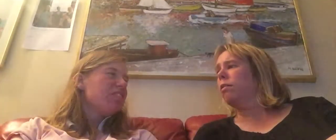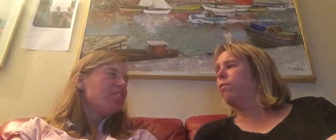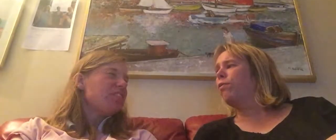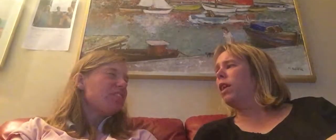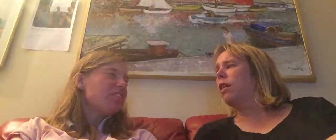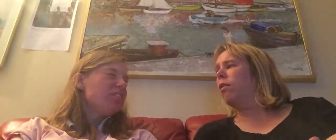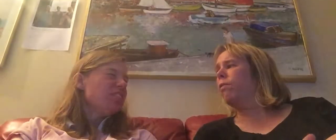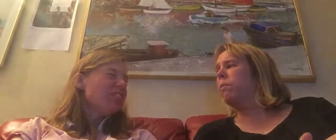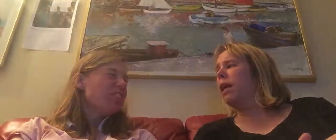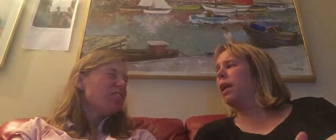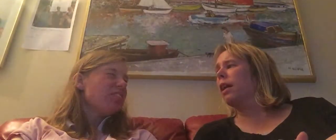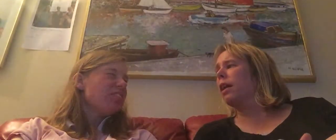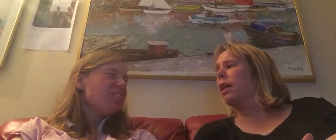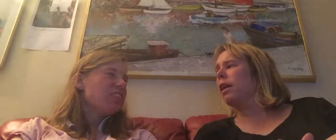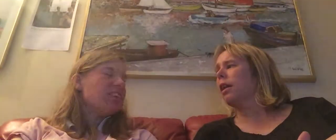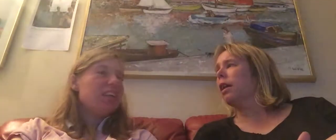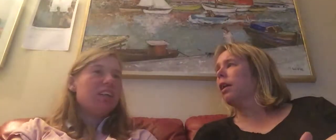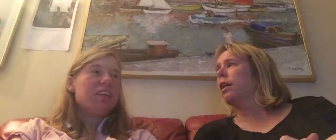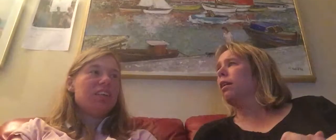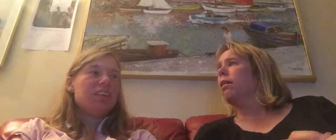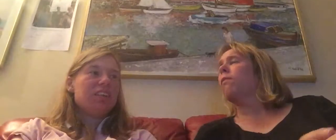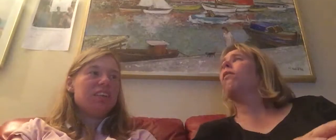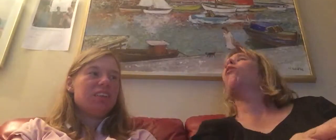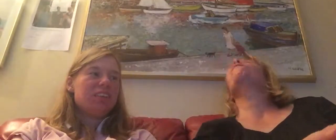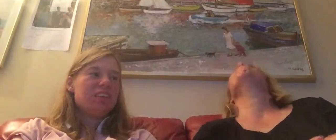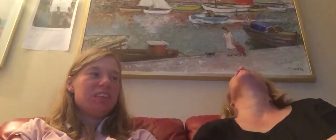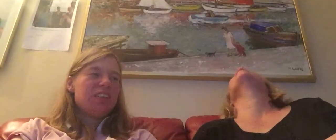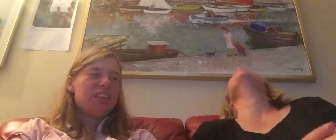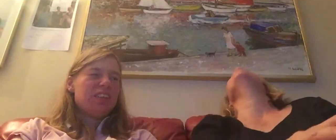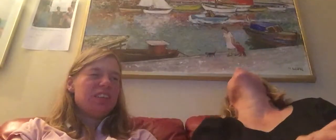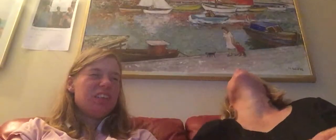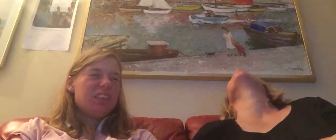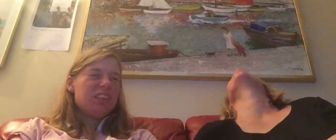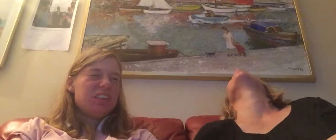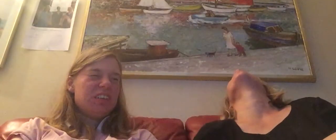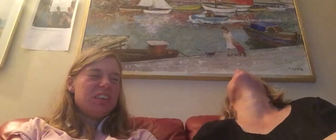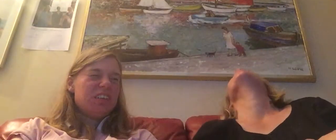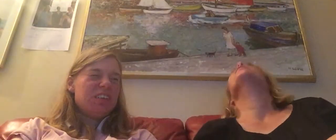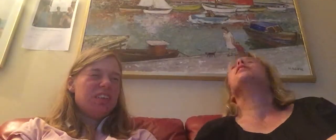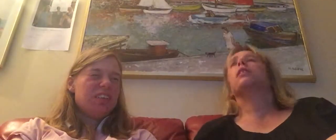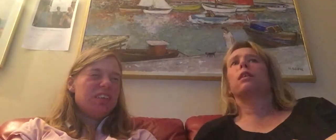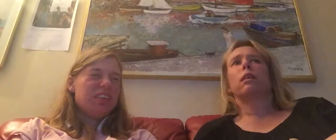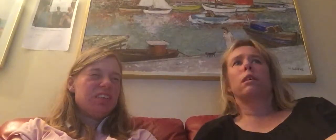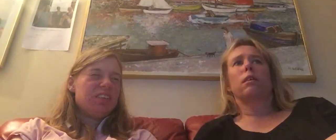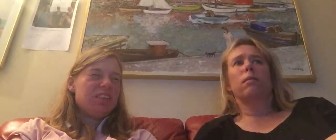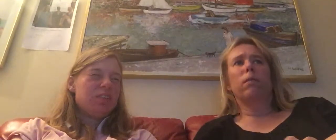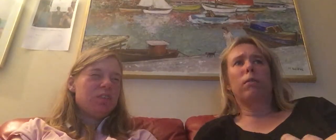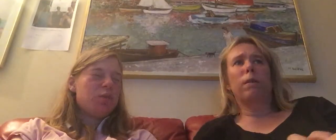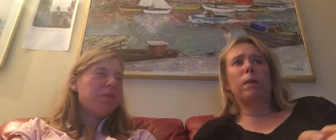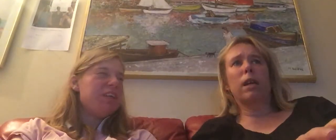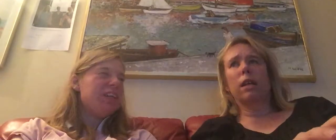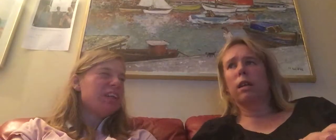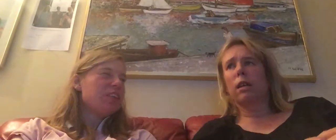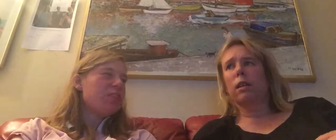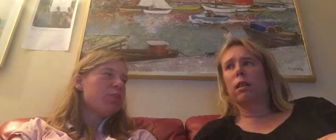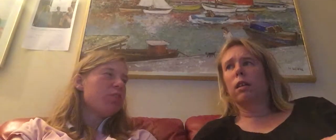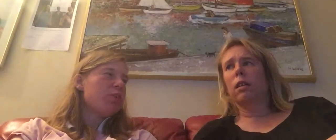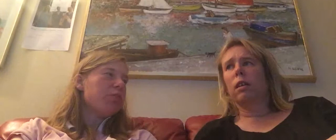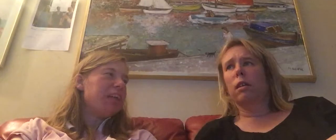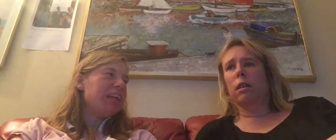Mm. Vilka har vi med? Vad har vi med i guldkören? Vad har vi med? Tobias har sin vän, eller?